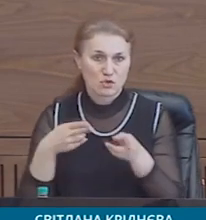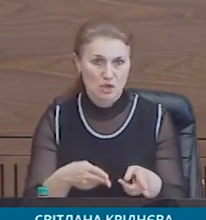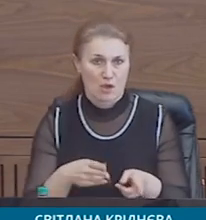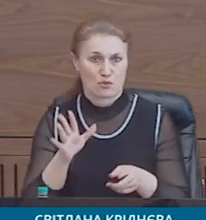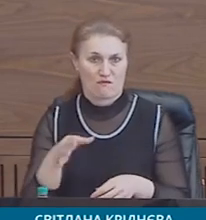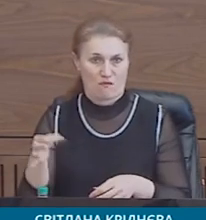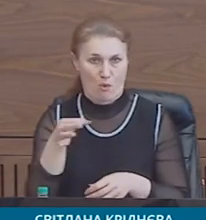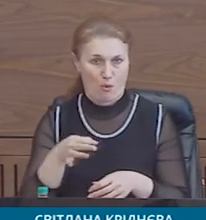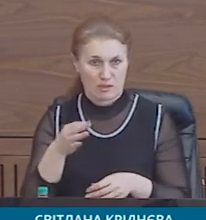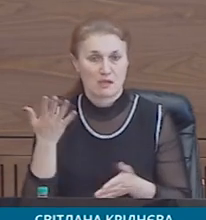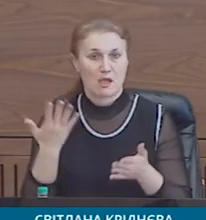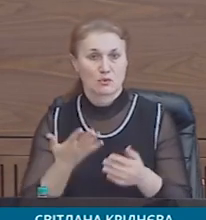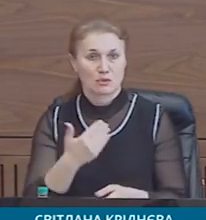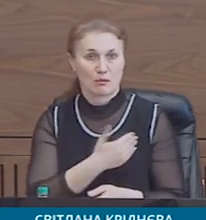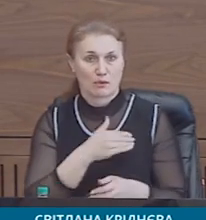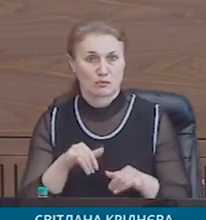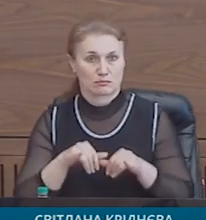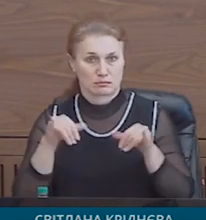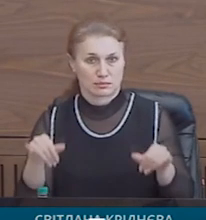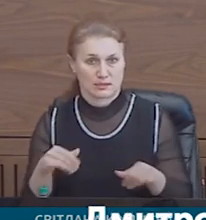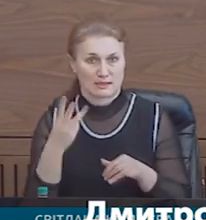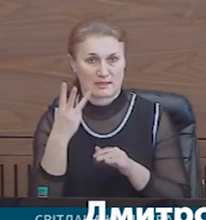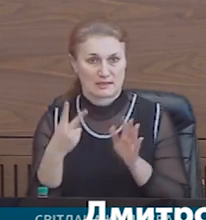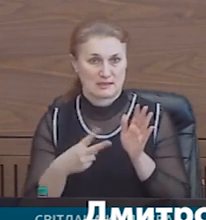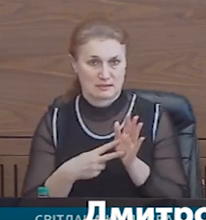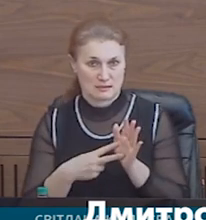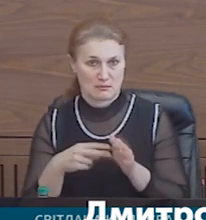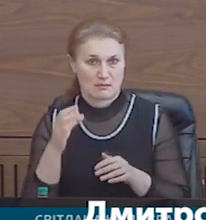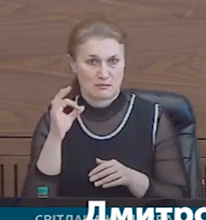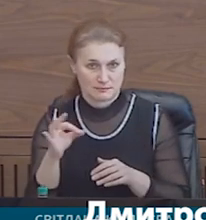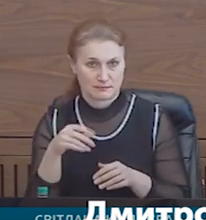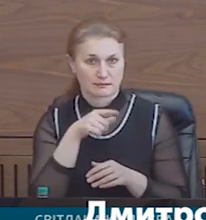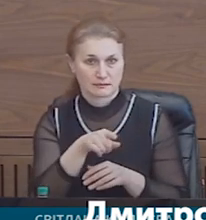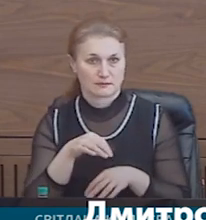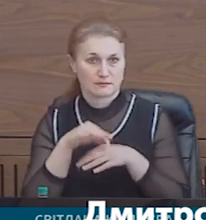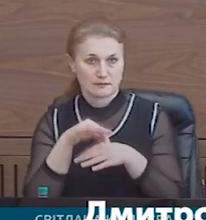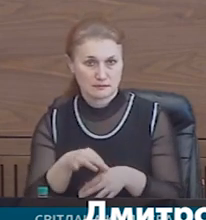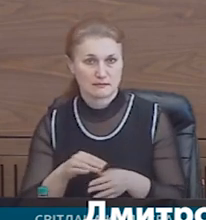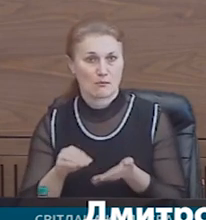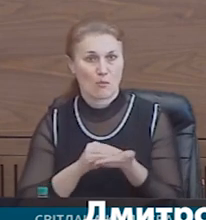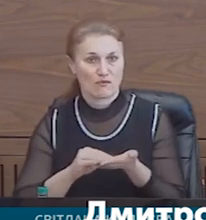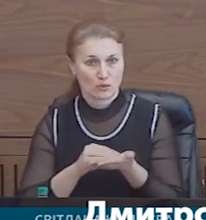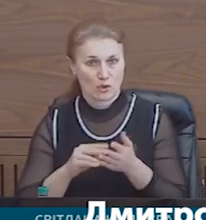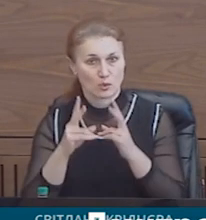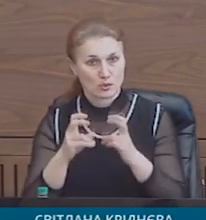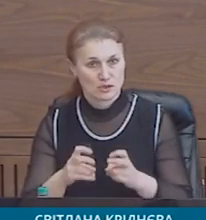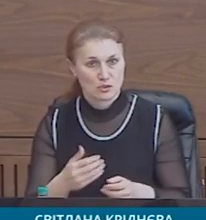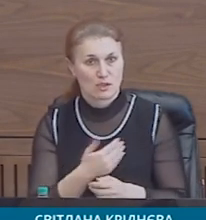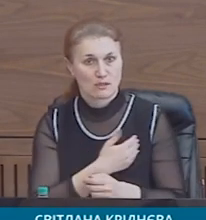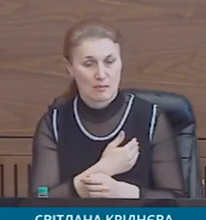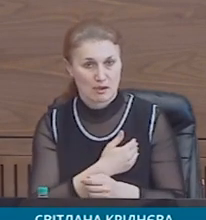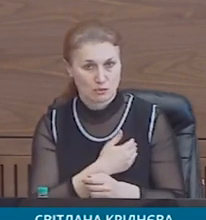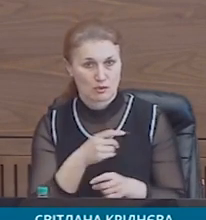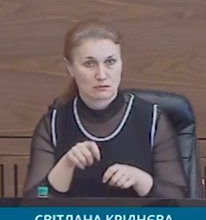Якщо температура перевищує 37 градусів, то вони проводять повторне дослідження, температурний скринінг,